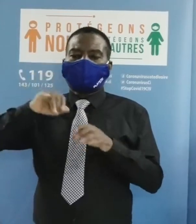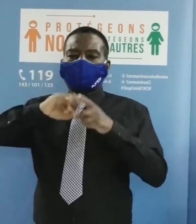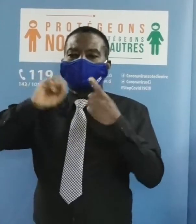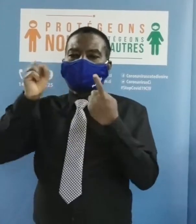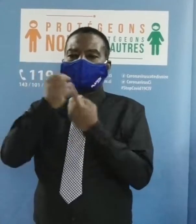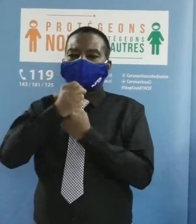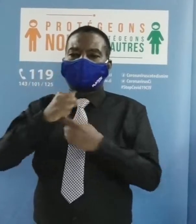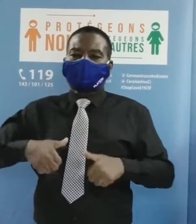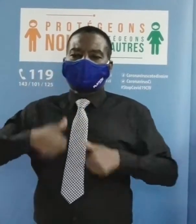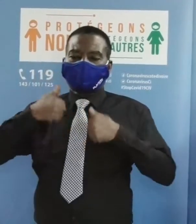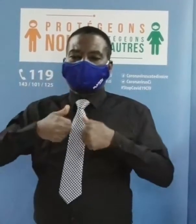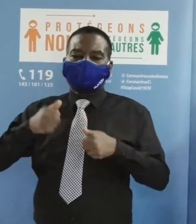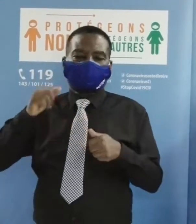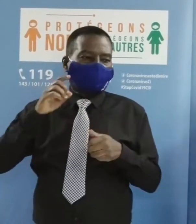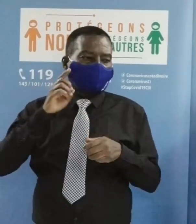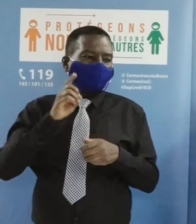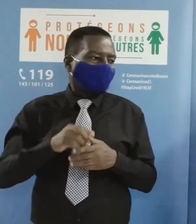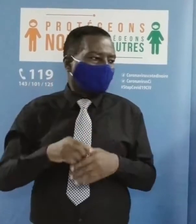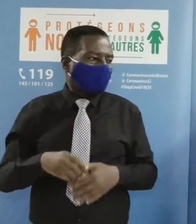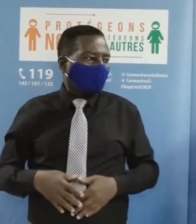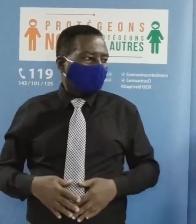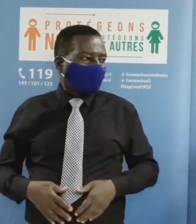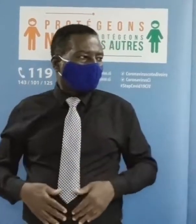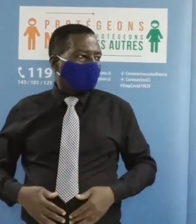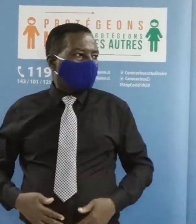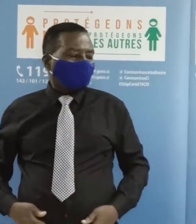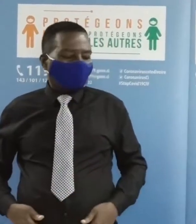sanitaire docteur roissy